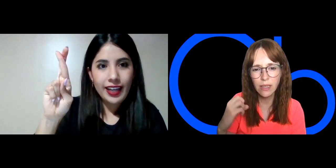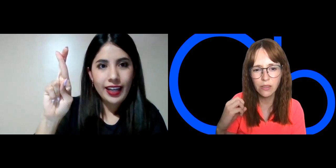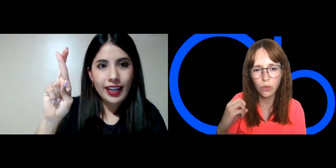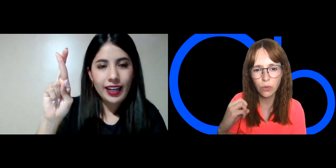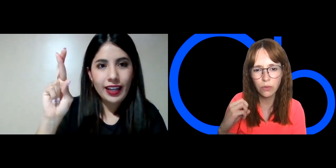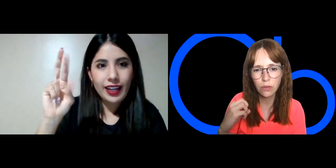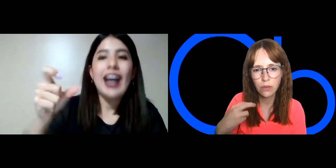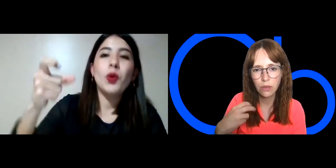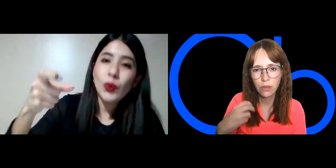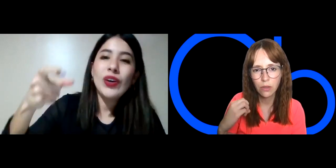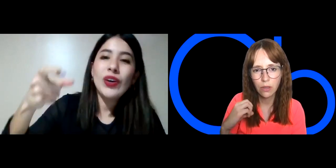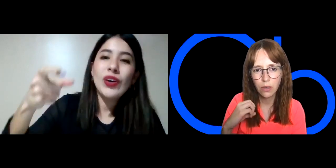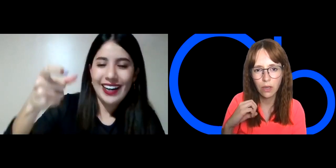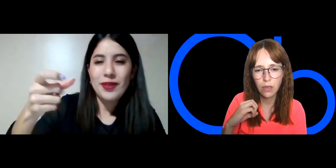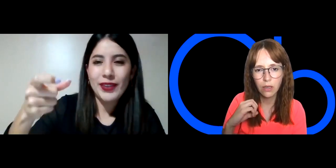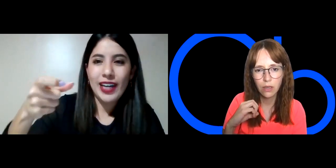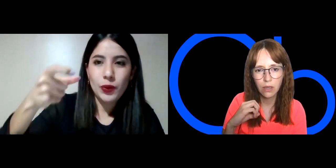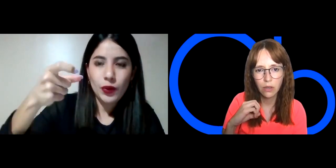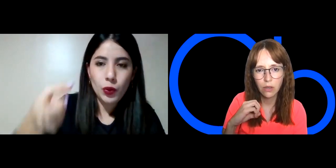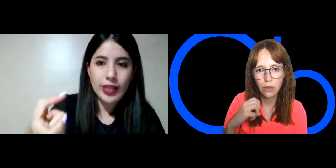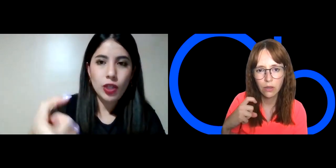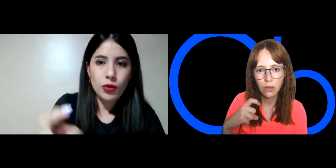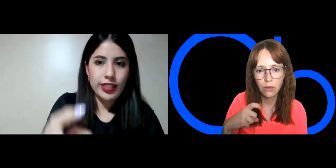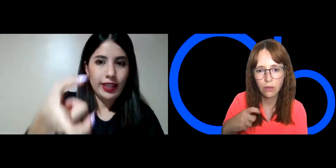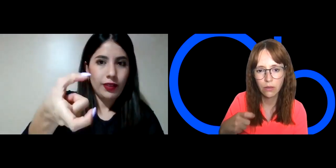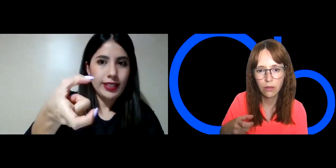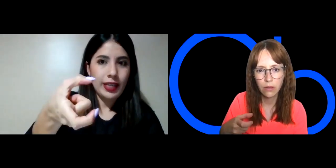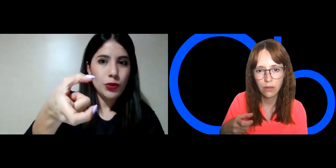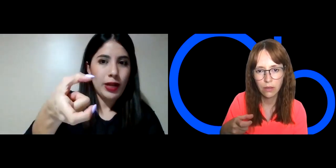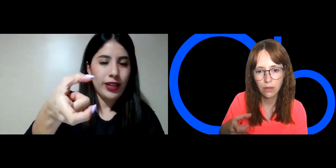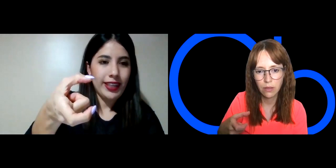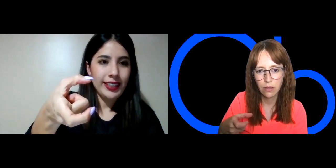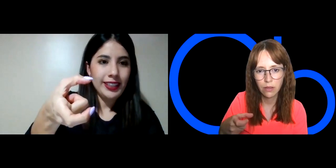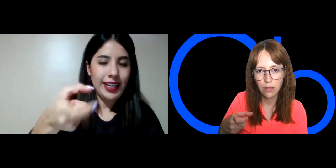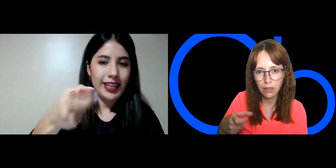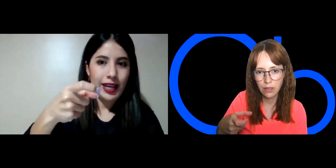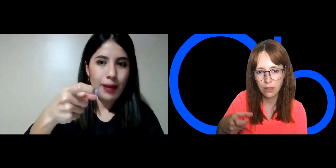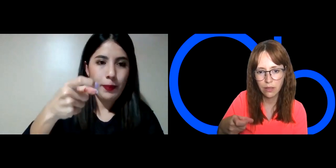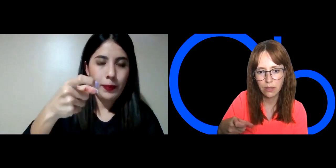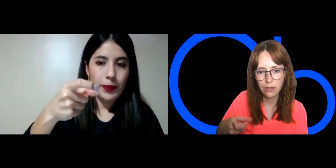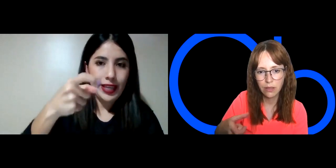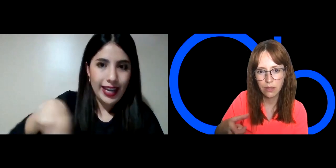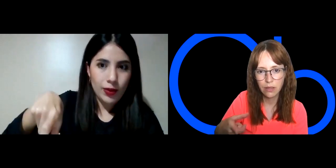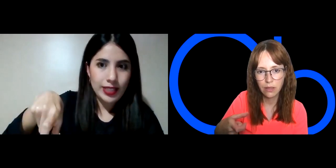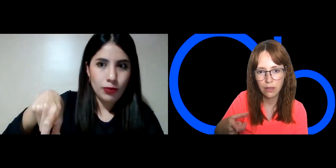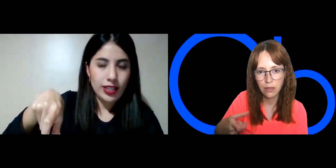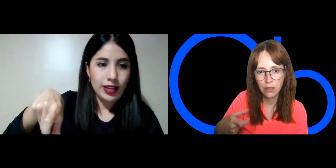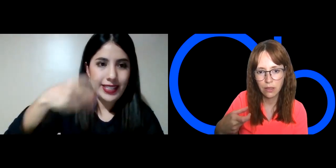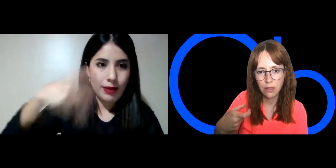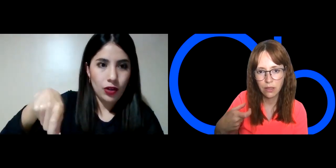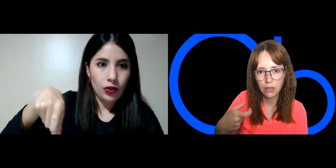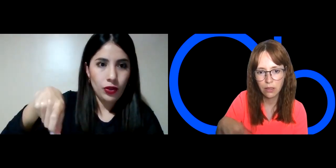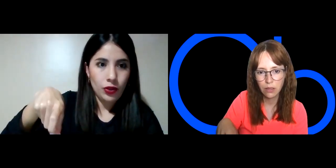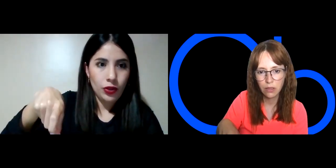Q es Q. Ah, Q, claro, me faltó la Q. Q es como si hiciéramos una monedita, ajá, y lo hacemos